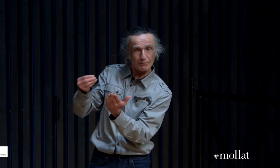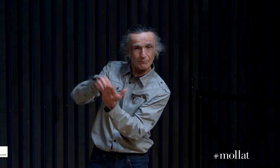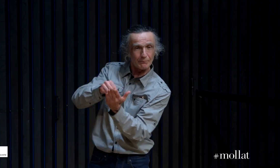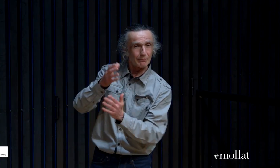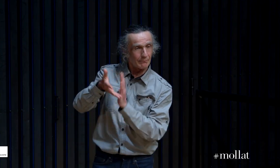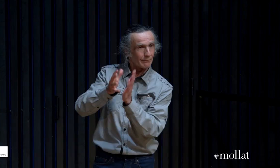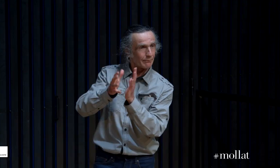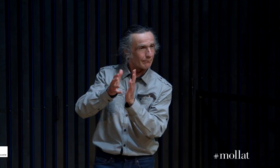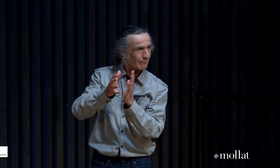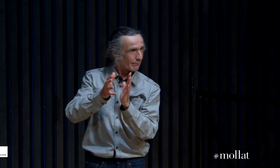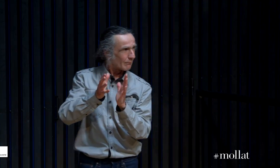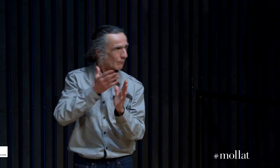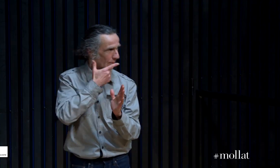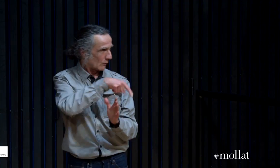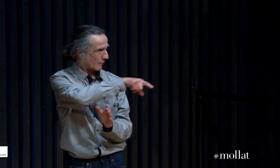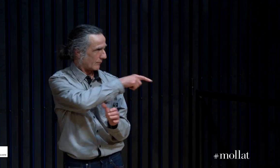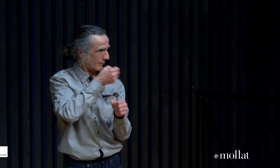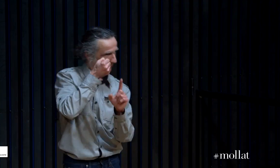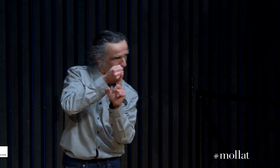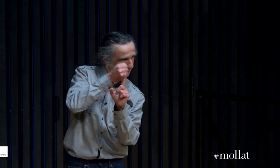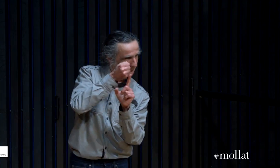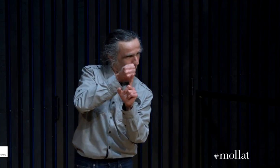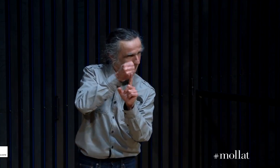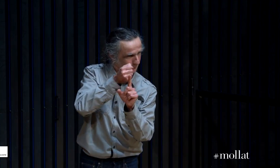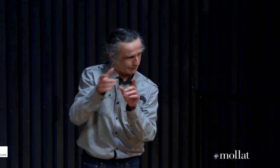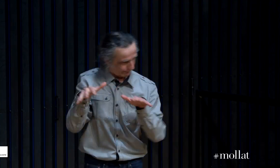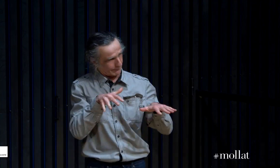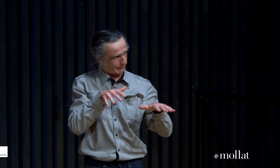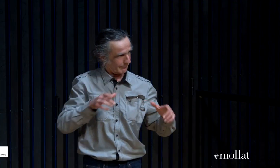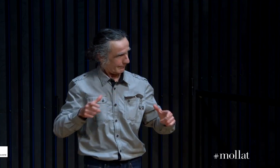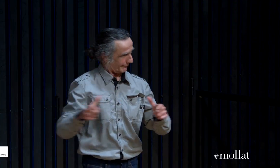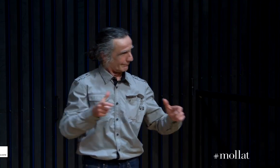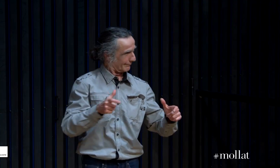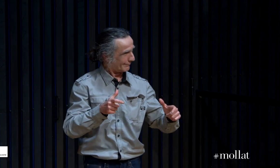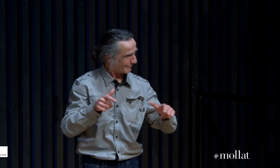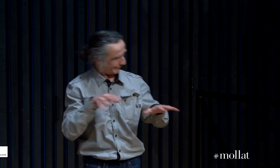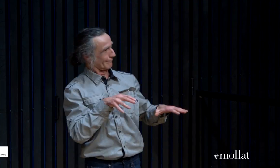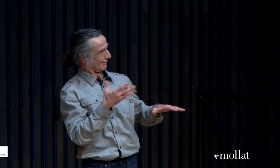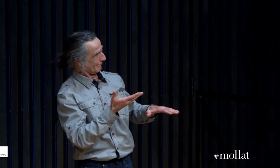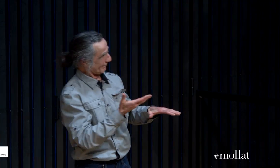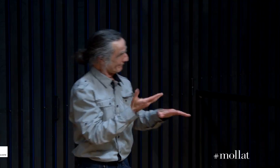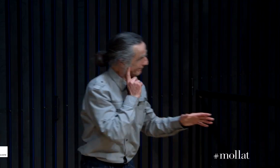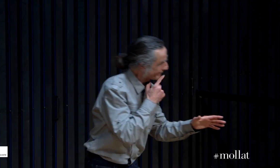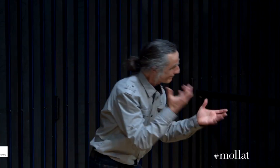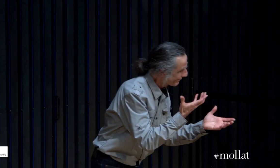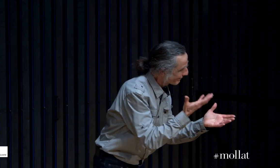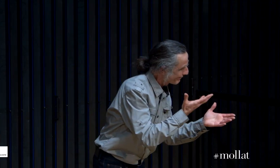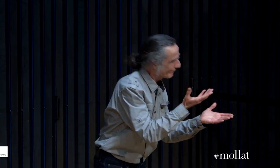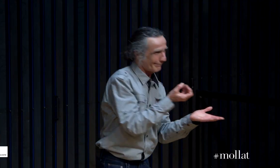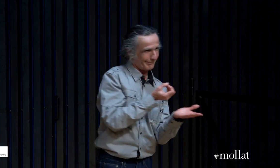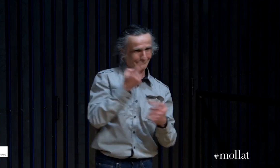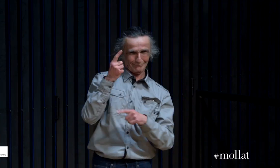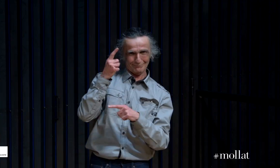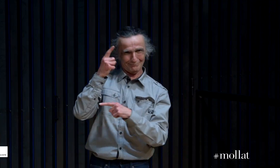Alors, si on attend de l'université qu'il fabrique un programme et un cursus spécifique en langue des signes, je pense qu'il va falloir attendre longtemps. Il faut que les sourds